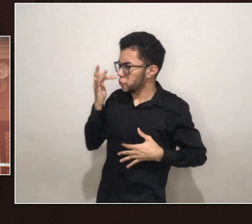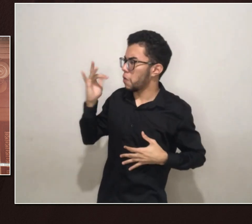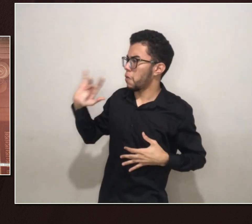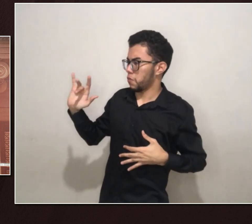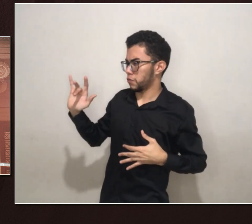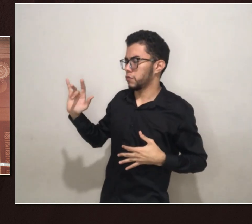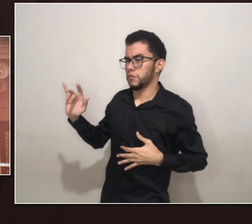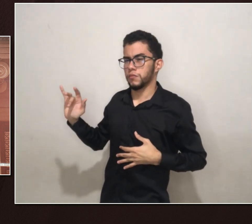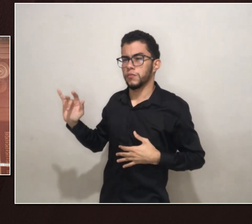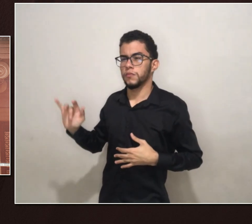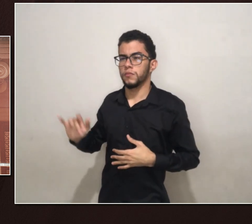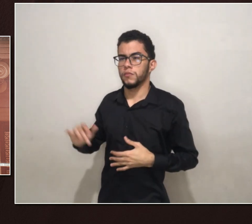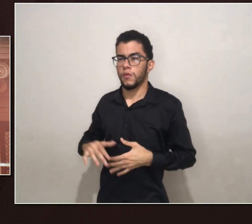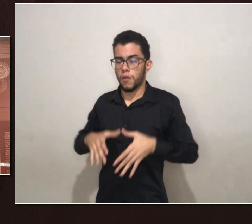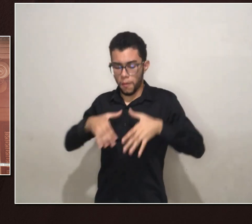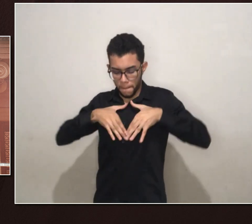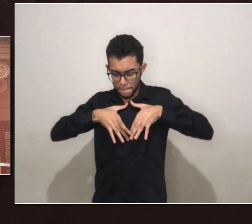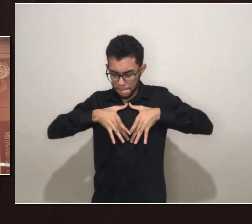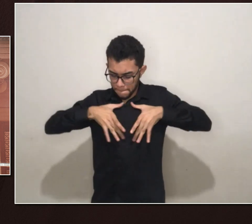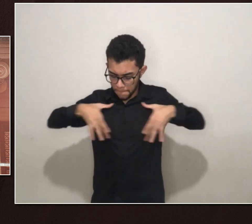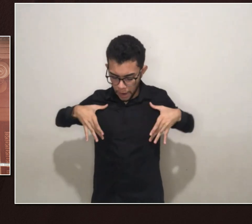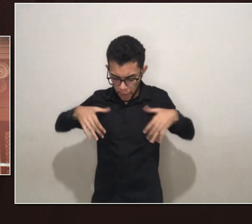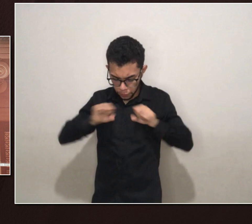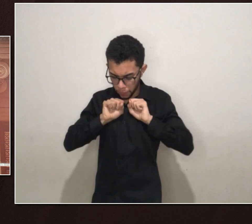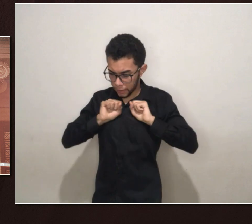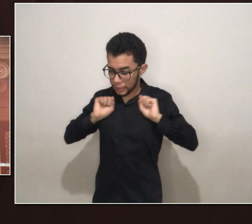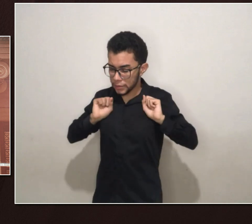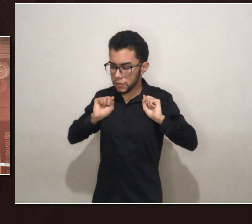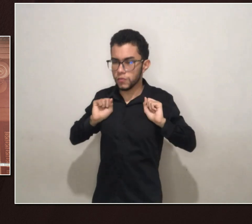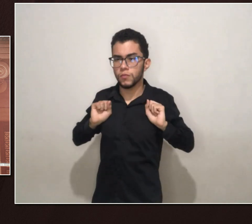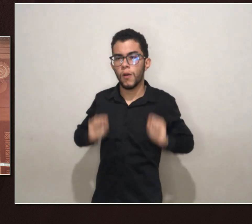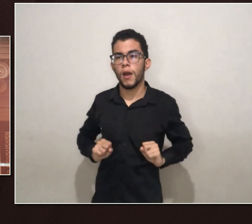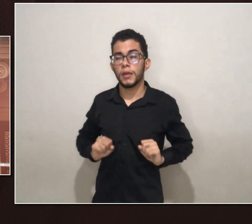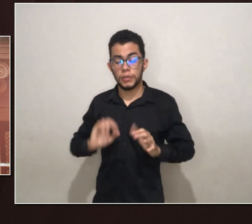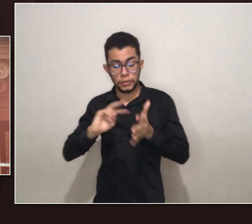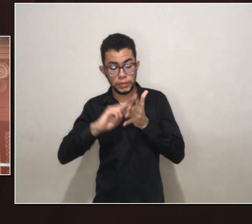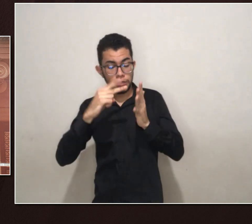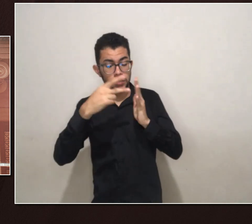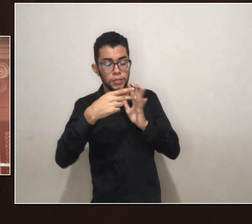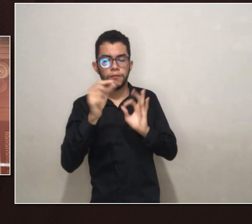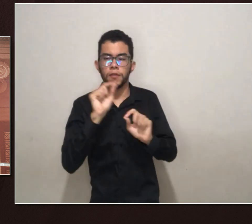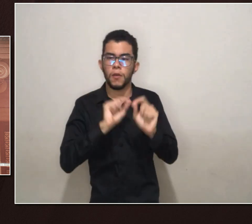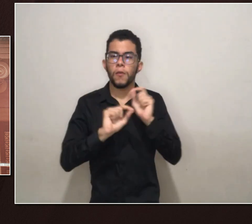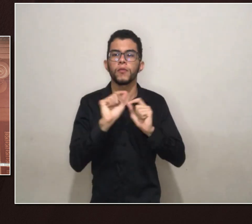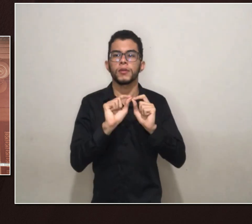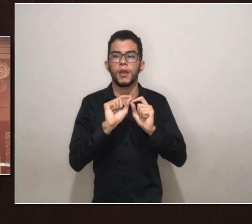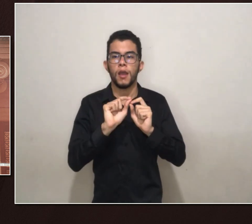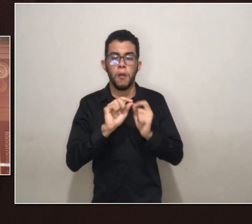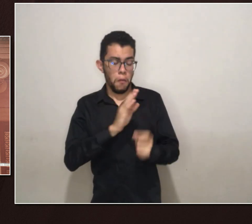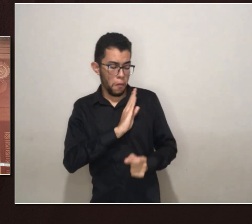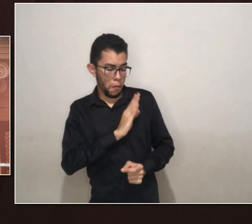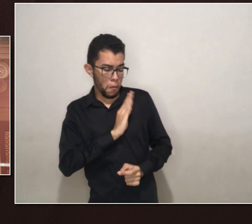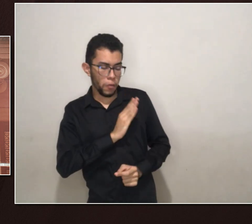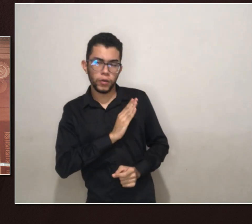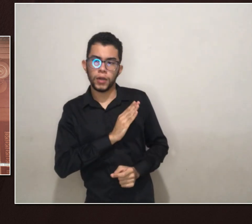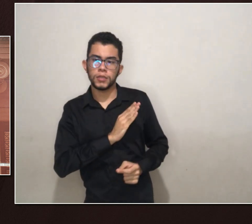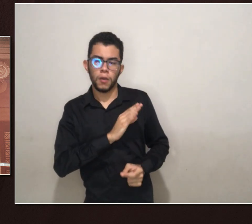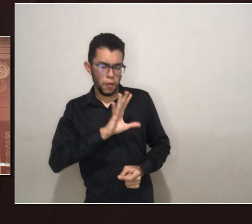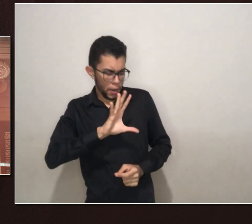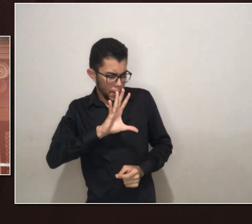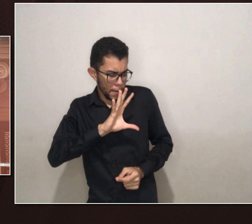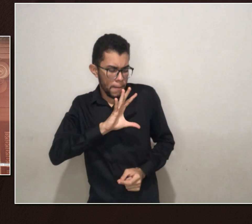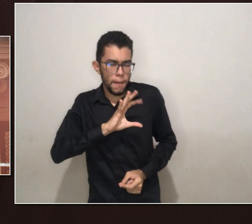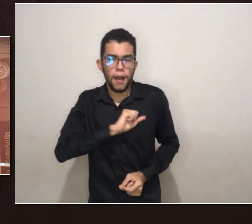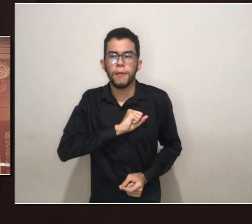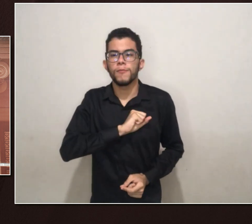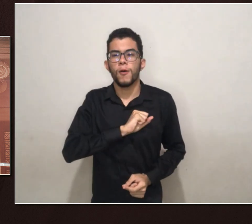peito. O peito representa o amor. Então é muito amor, né, do Senhor em nos falar essas coisas que nós